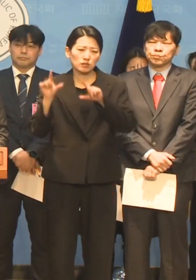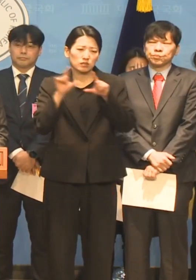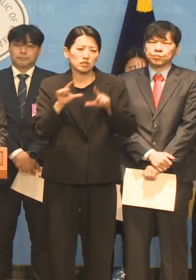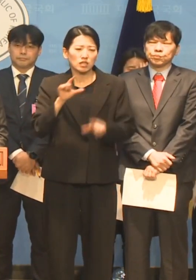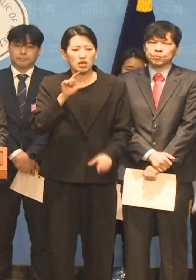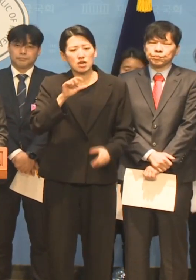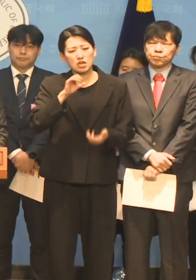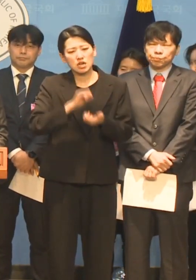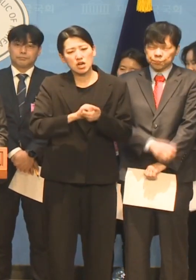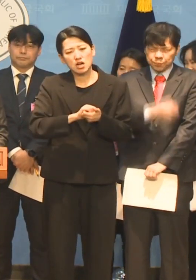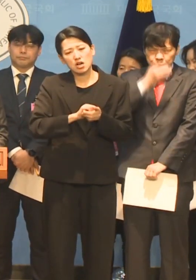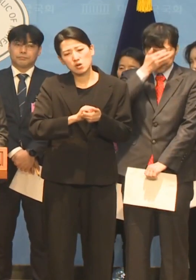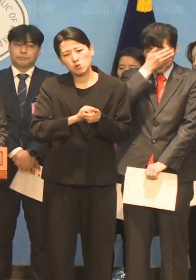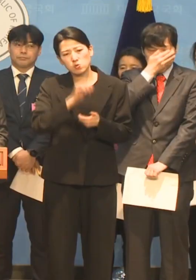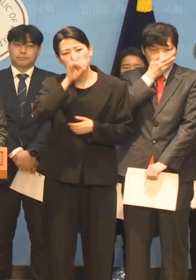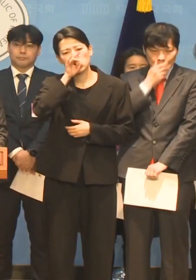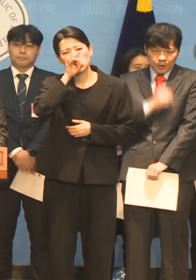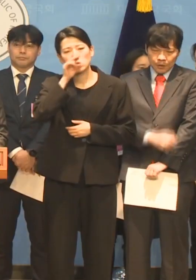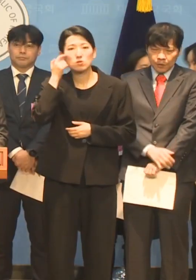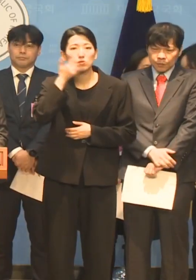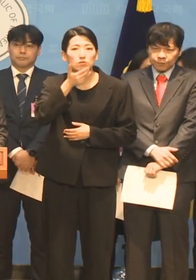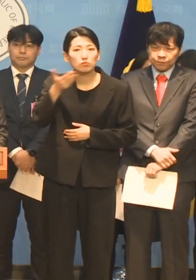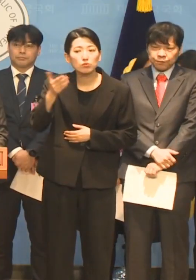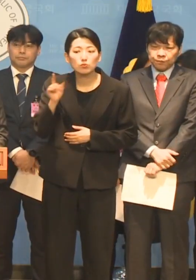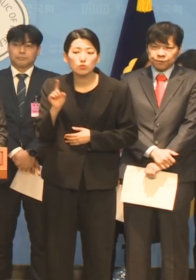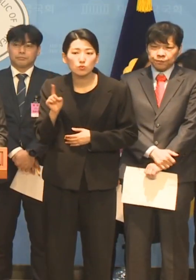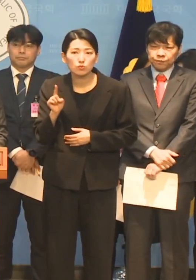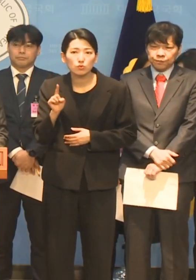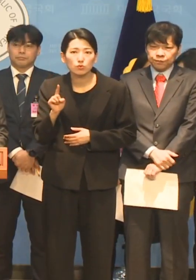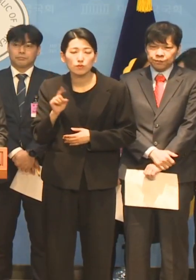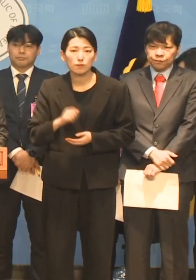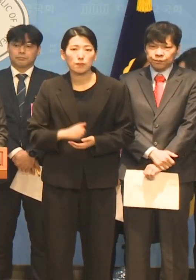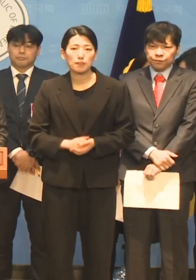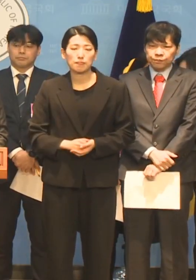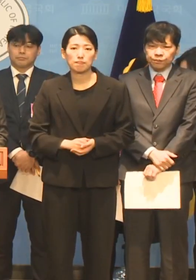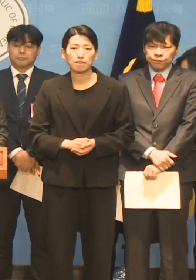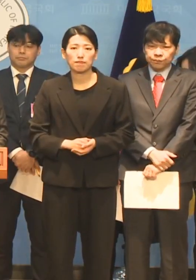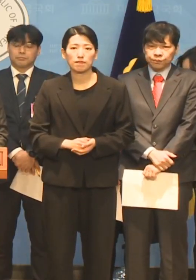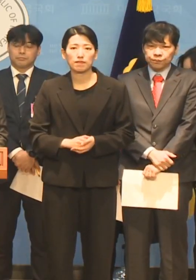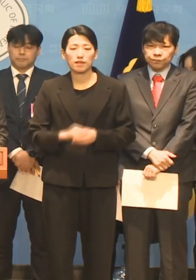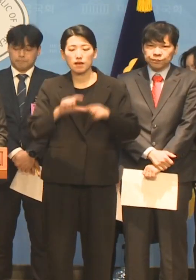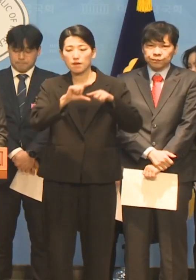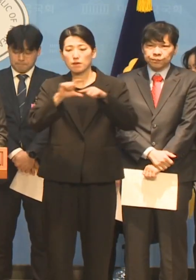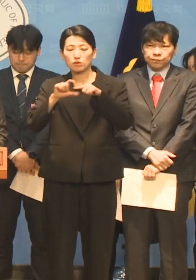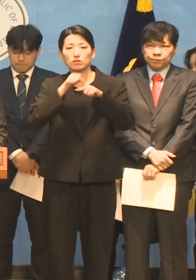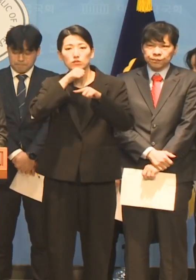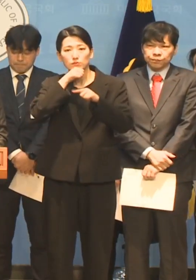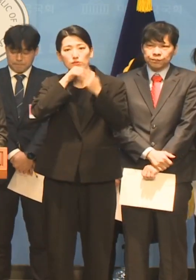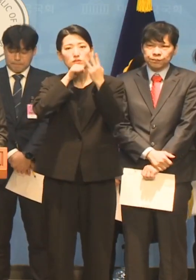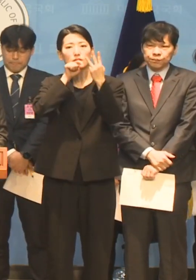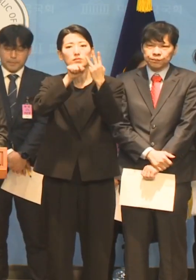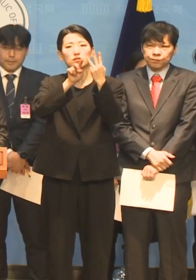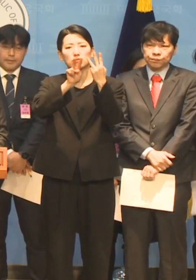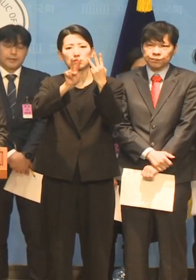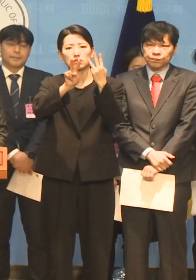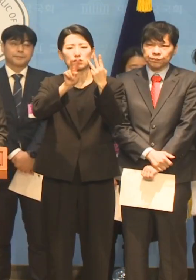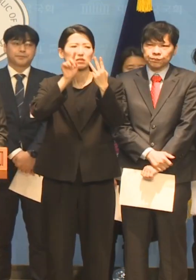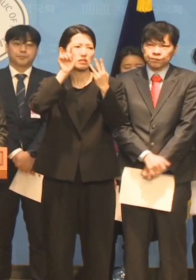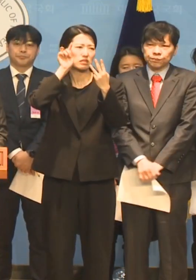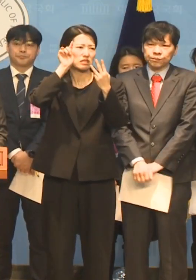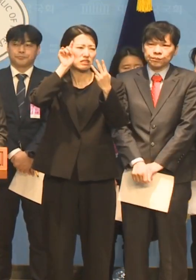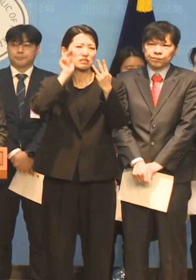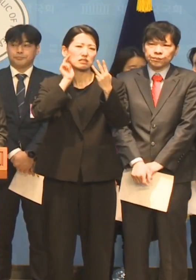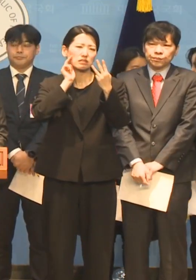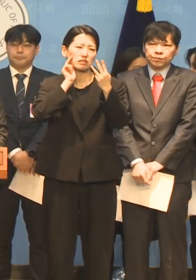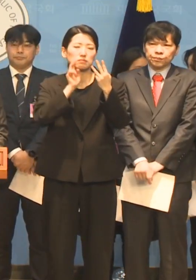일상생활에서의 제약을 파악하기 위한 17개 질문 중 총 평균 점수는 3.2점 정도로 평균 이상의 스트레스를